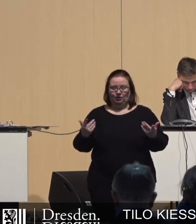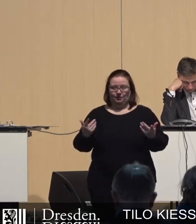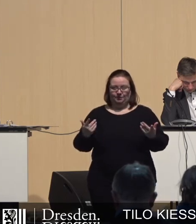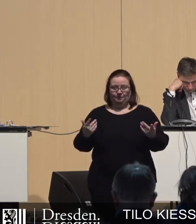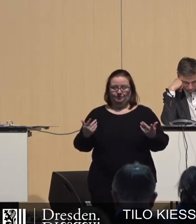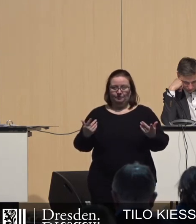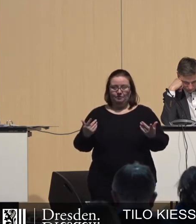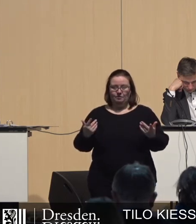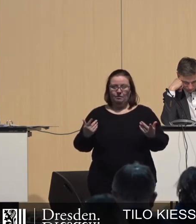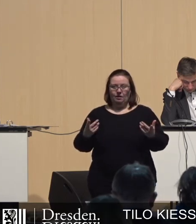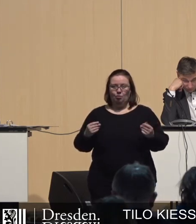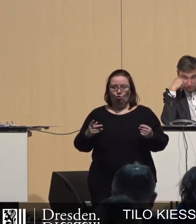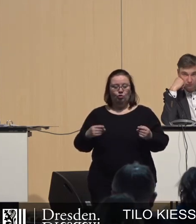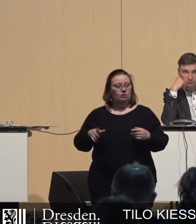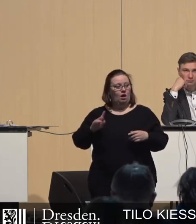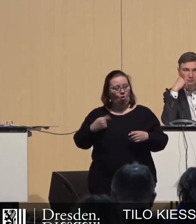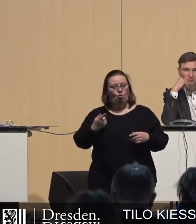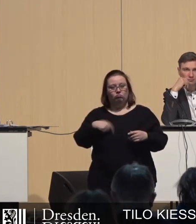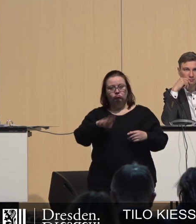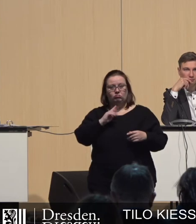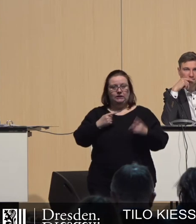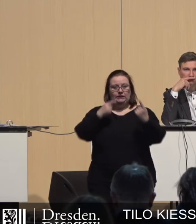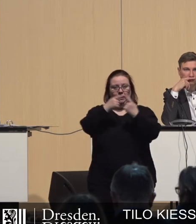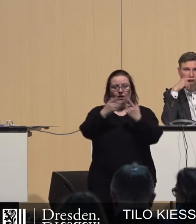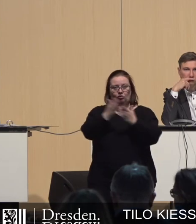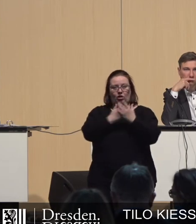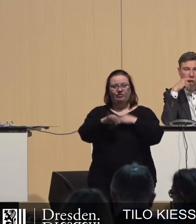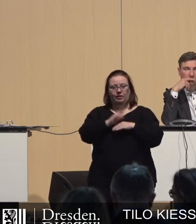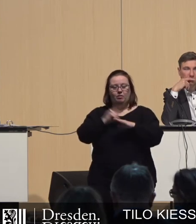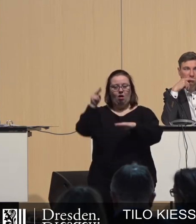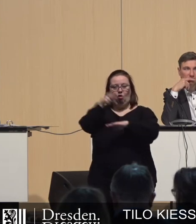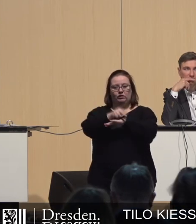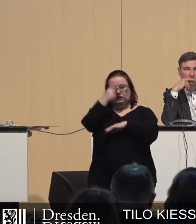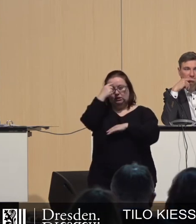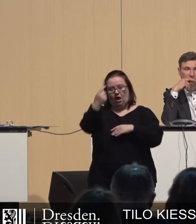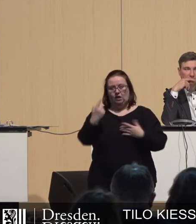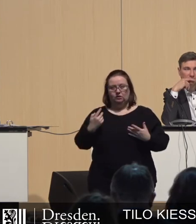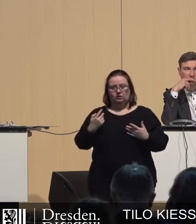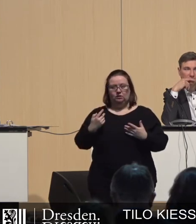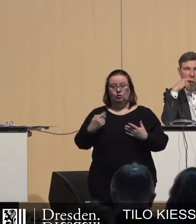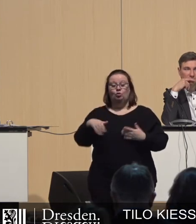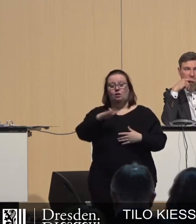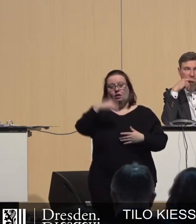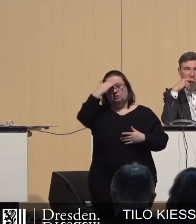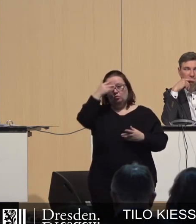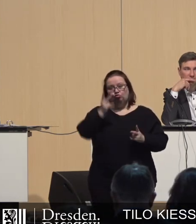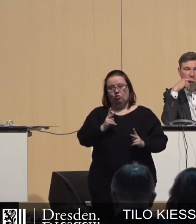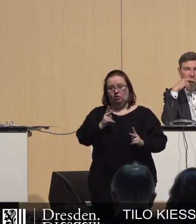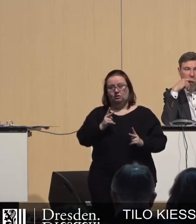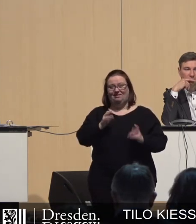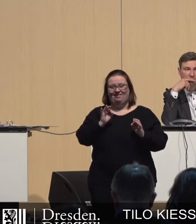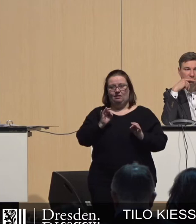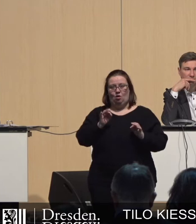Fall. Diese Ziele werden bestimmt im zukünftigen Aufsichtsrat. Und dort hat die Landeshauptstadt Dresden ganz